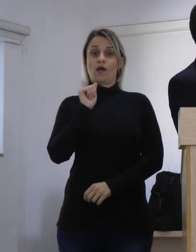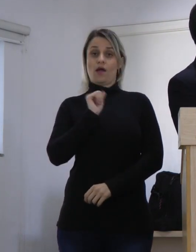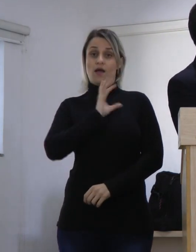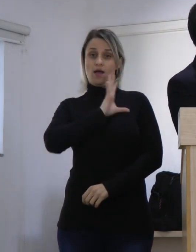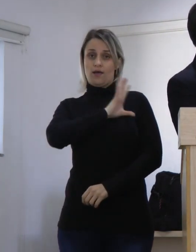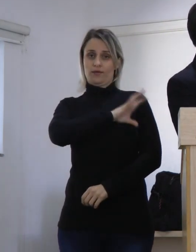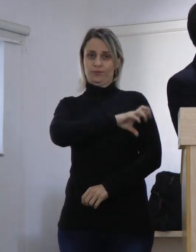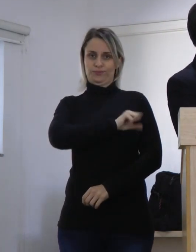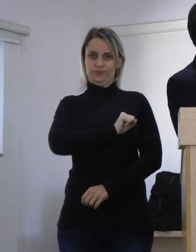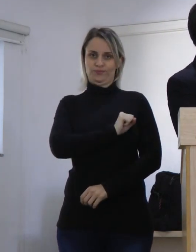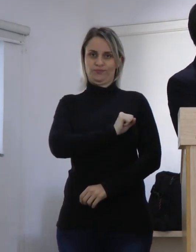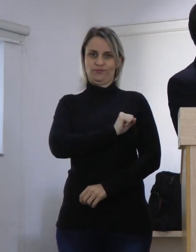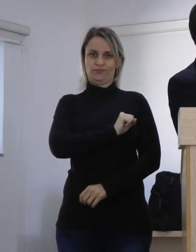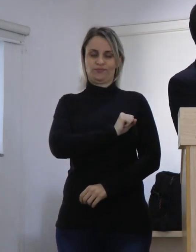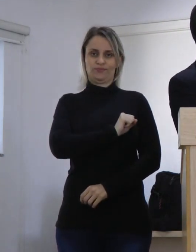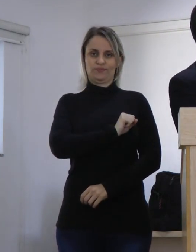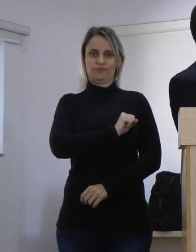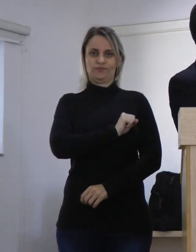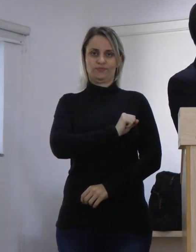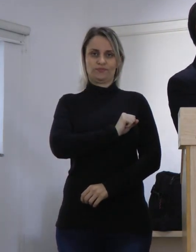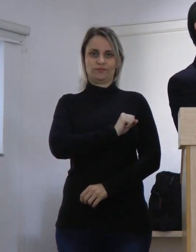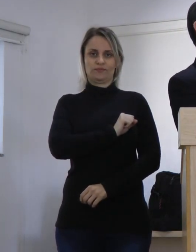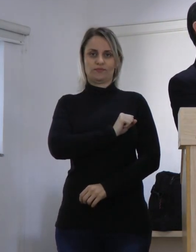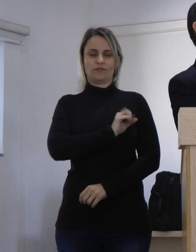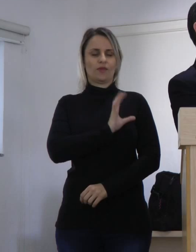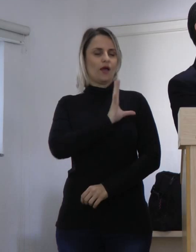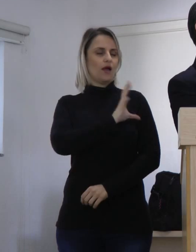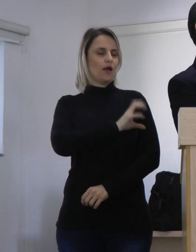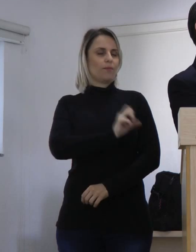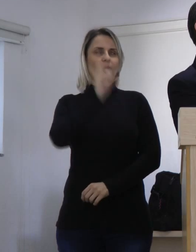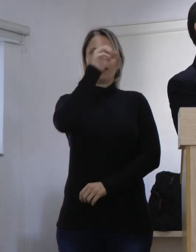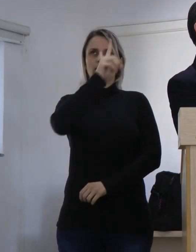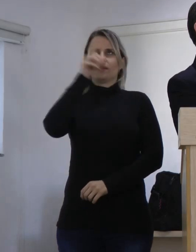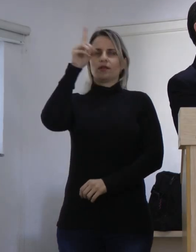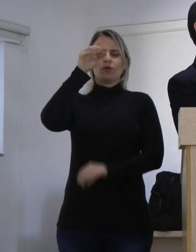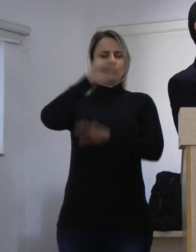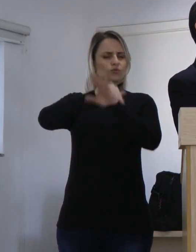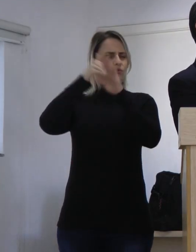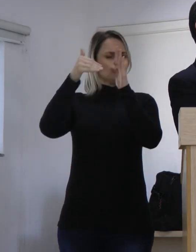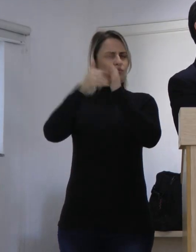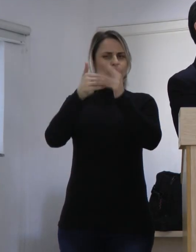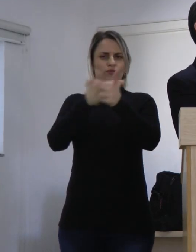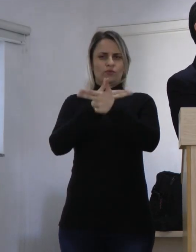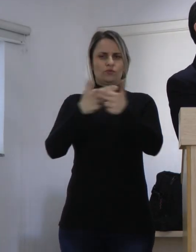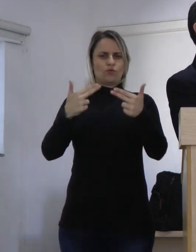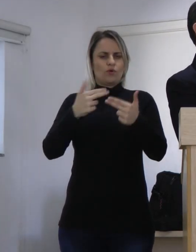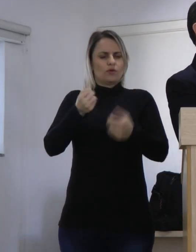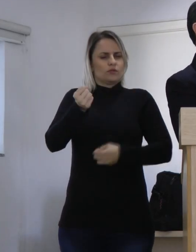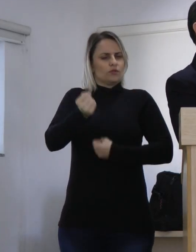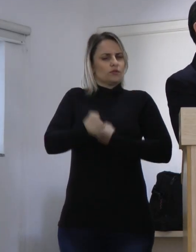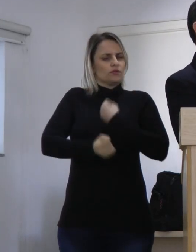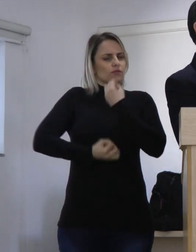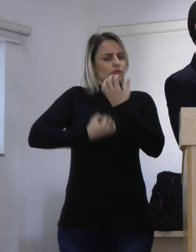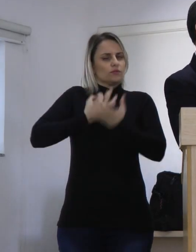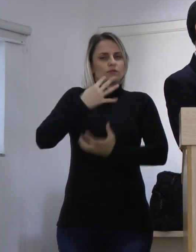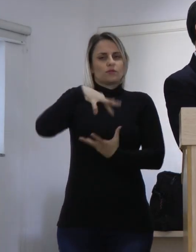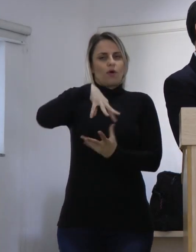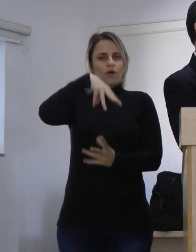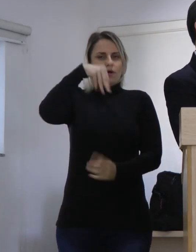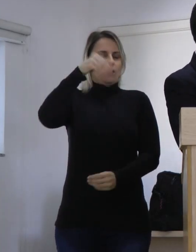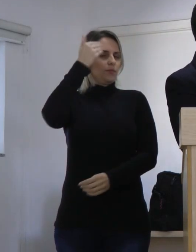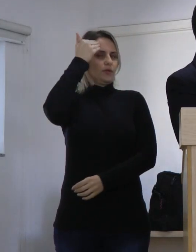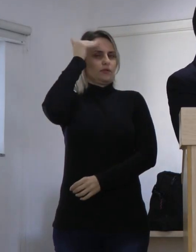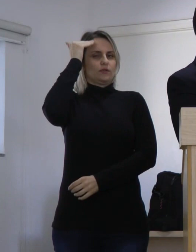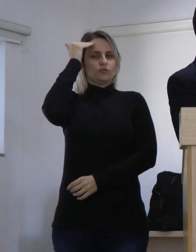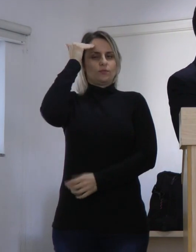amorosidade, de amar a Deus sobre todas as coisas, de toda a tua alma, de todo o teu entendimento, de todo o teu espírito,